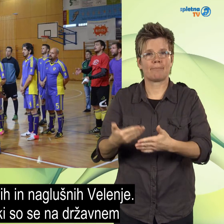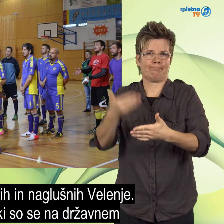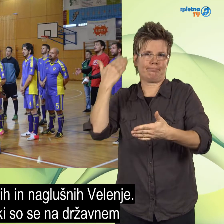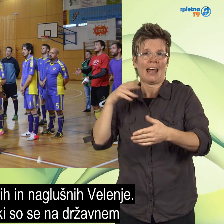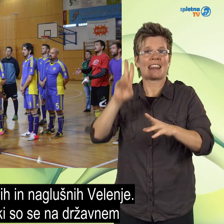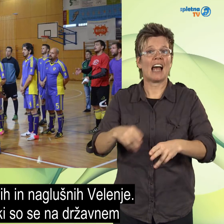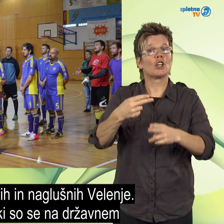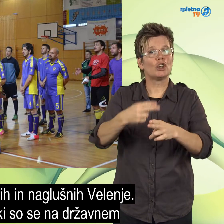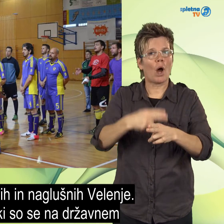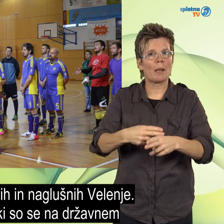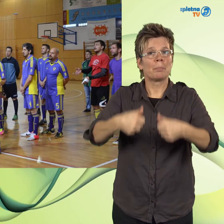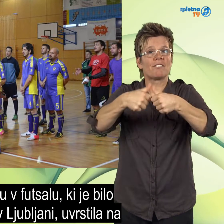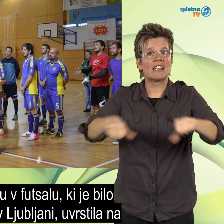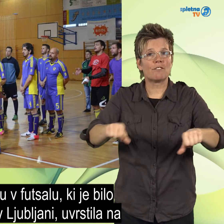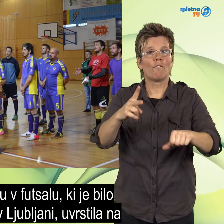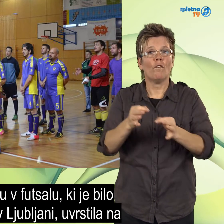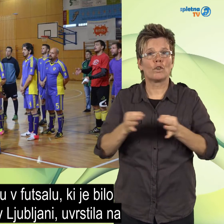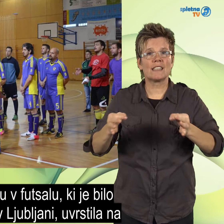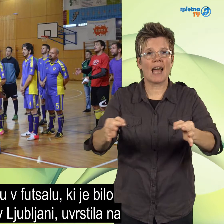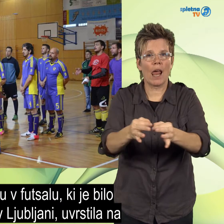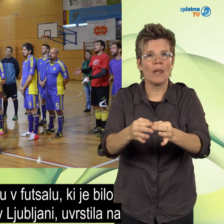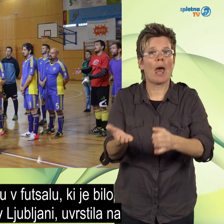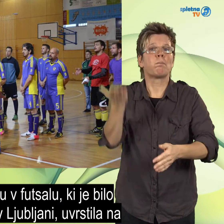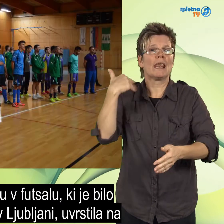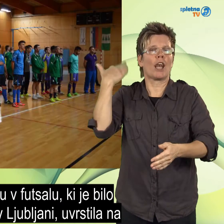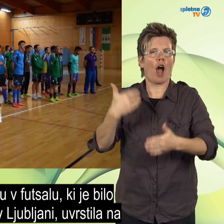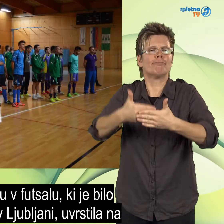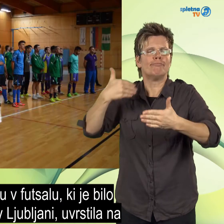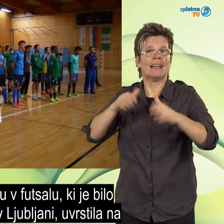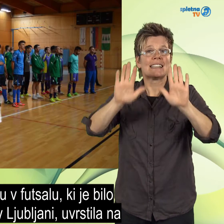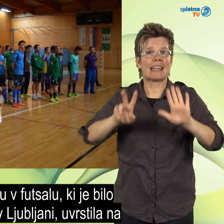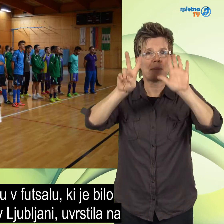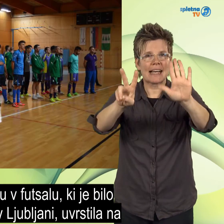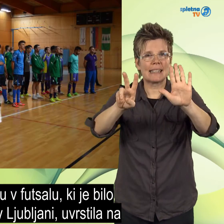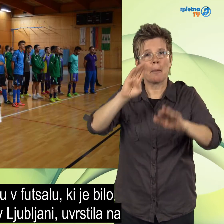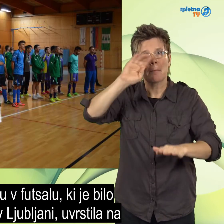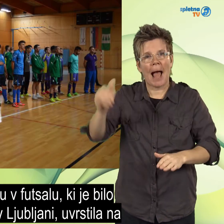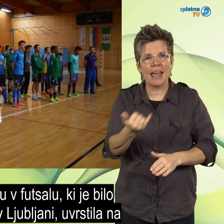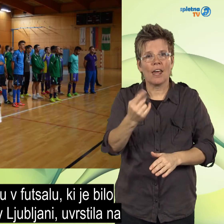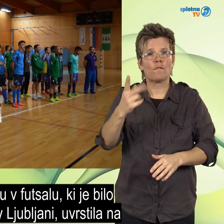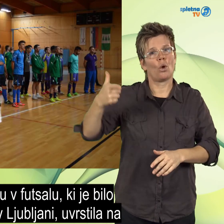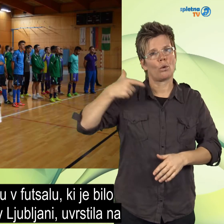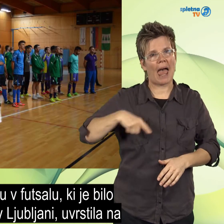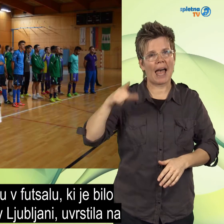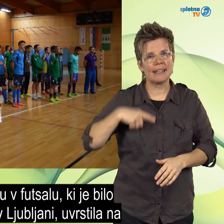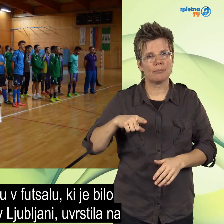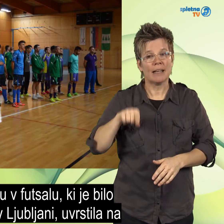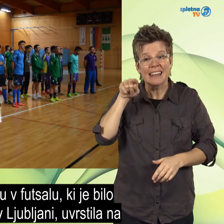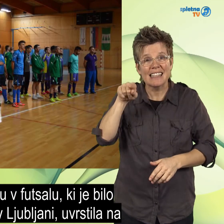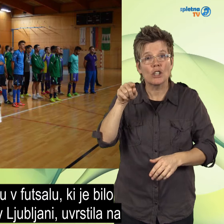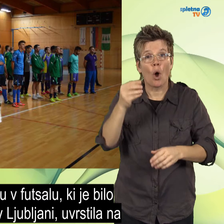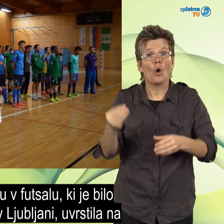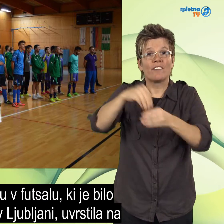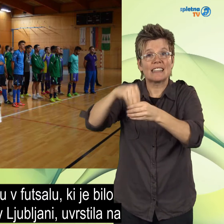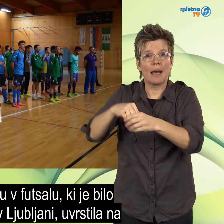Društva, ki so se na državnem prvenstvu v futsalu, ki je bilo 17. maja v Ljubljani, uvrstila na prva 4 mesta, so šla v